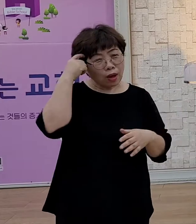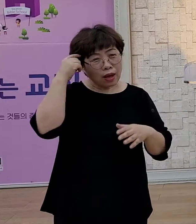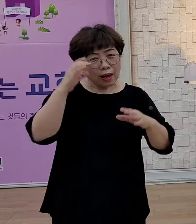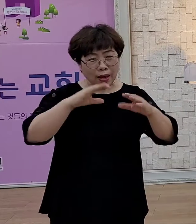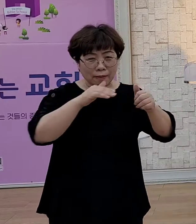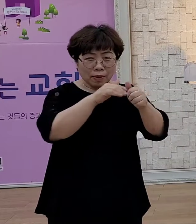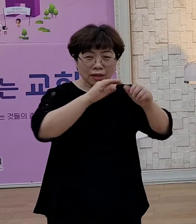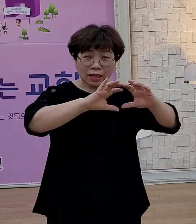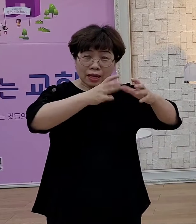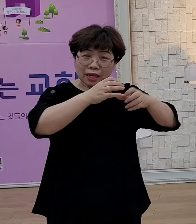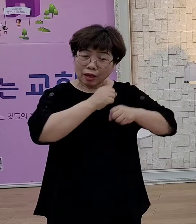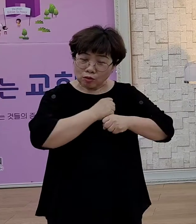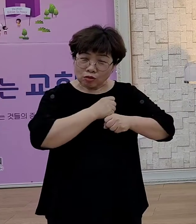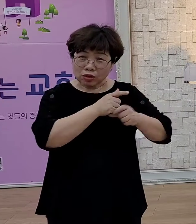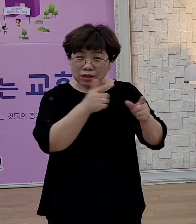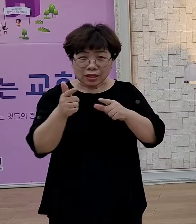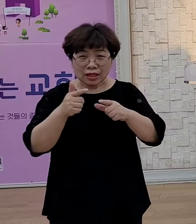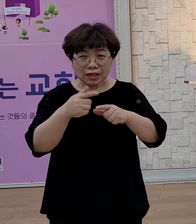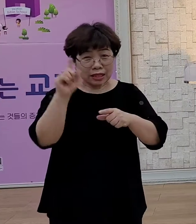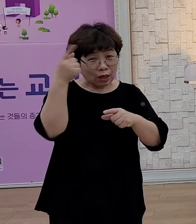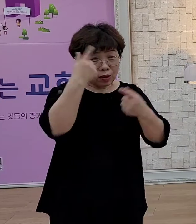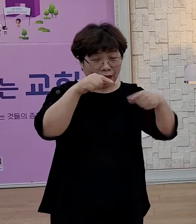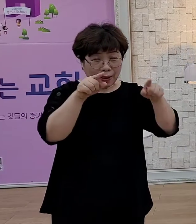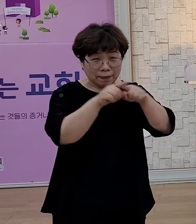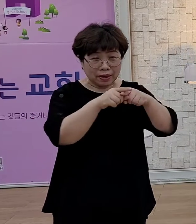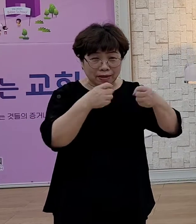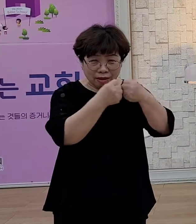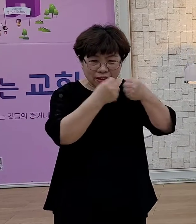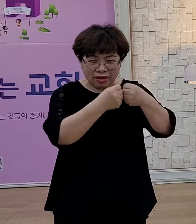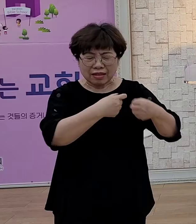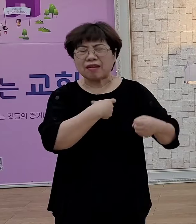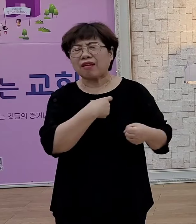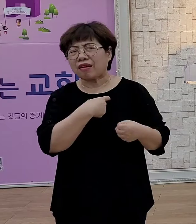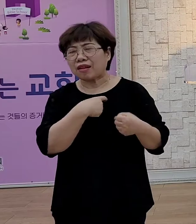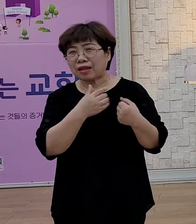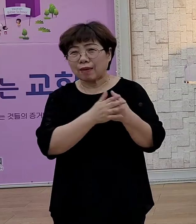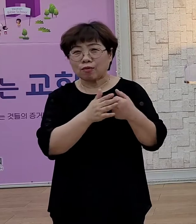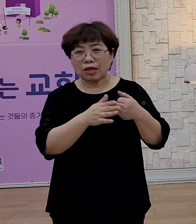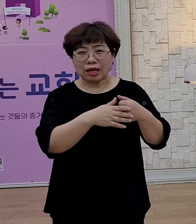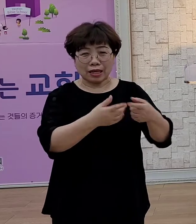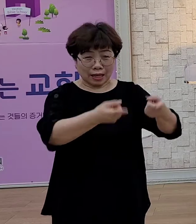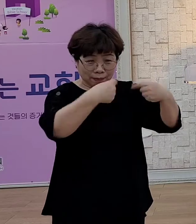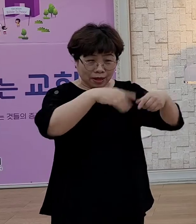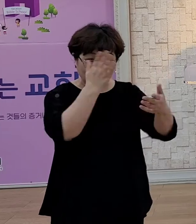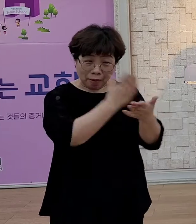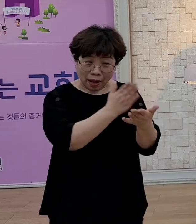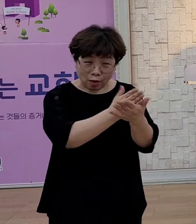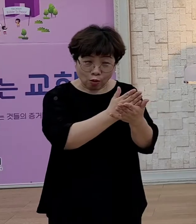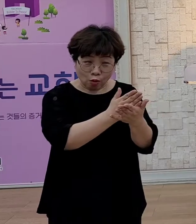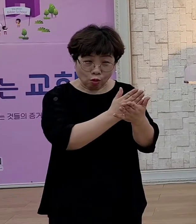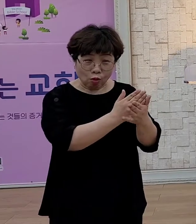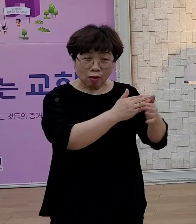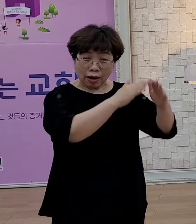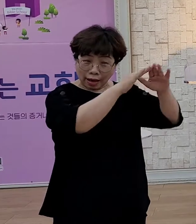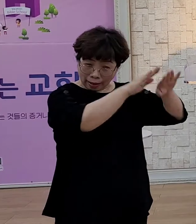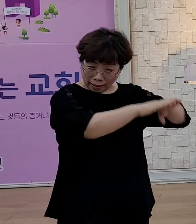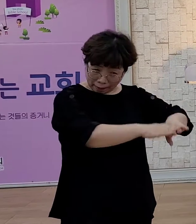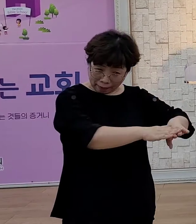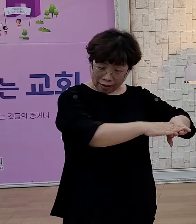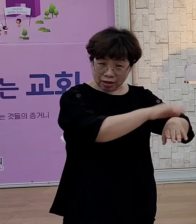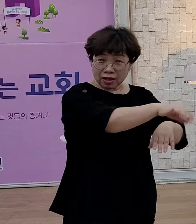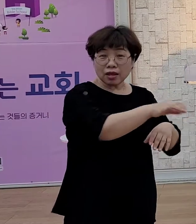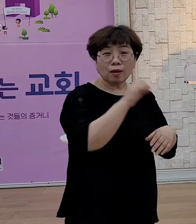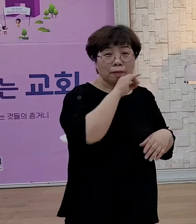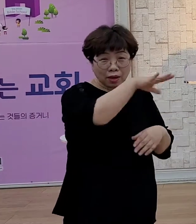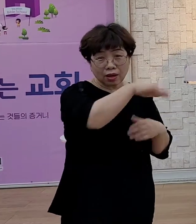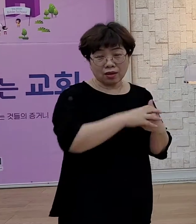좋아한다. 그냥 지금 돌아가라. 그냥 가만히 있는 게 우리 도와주는 거야. 그래서 이 다윗은 그